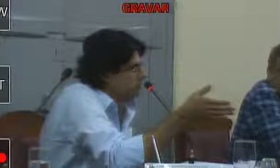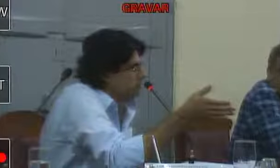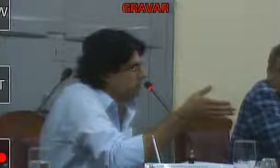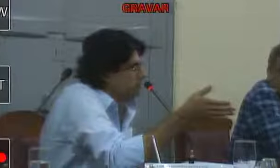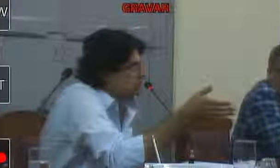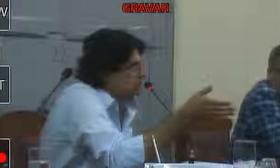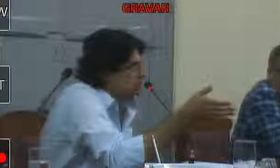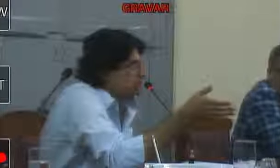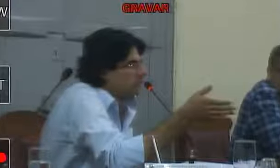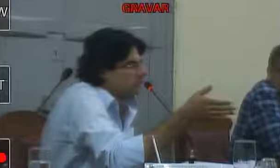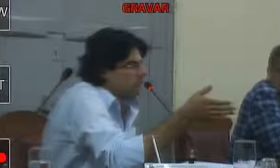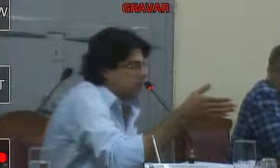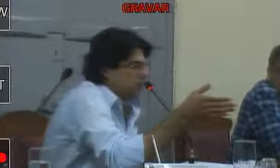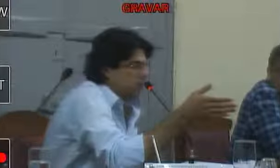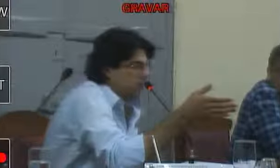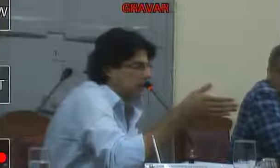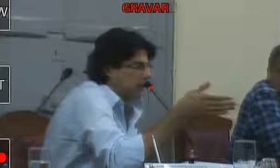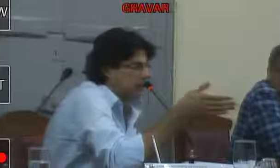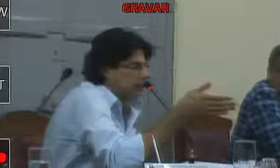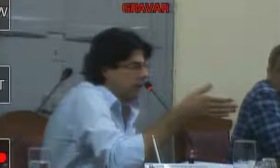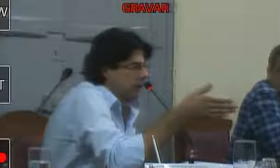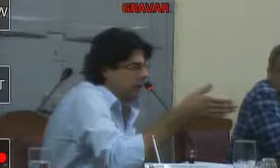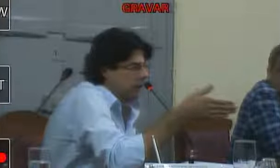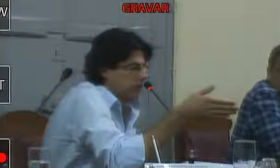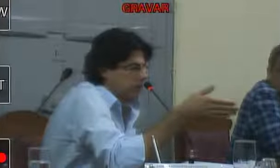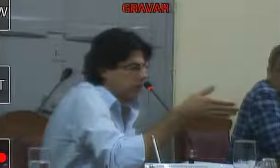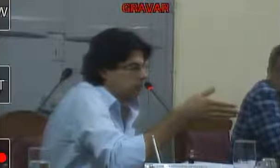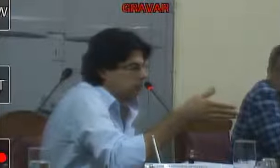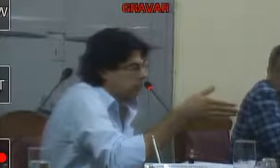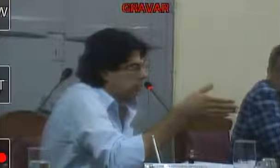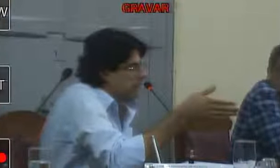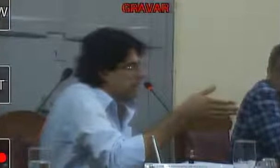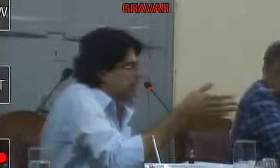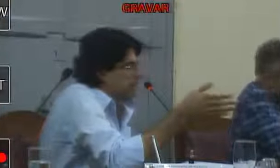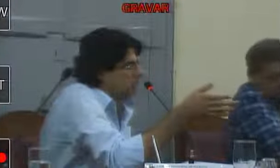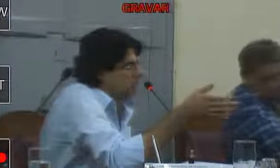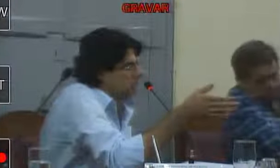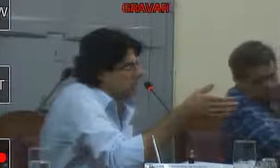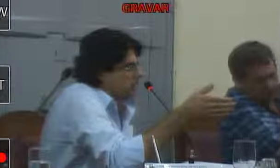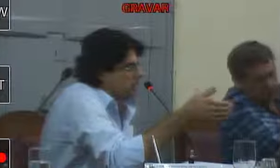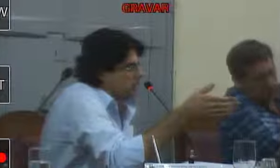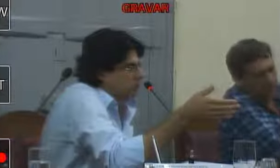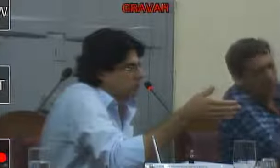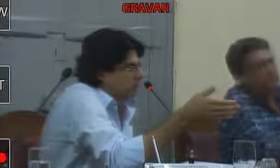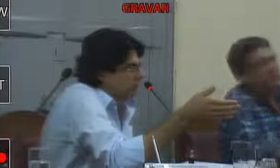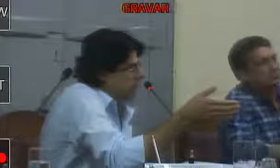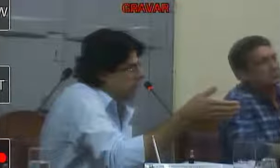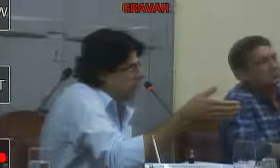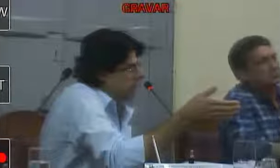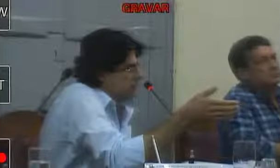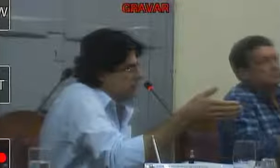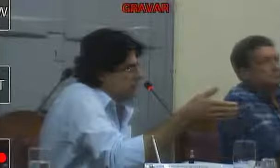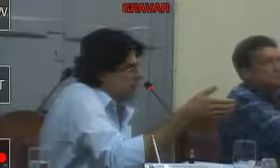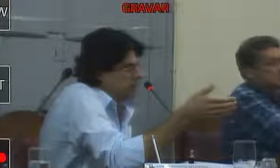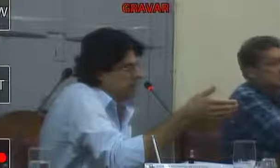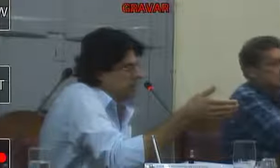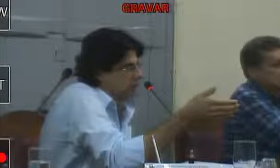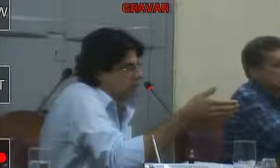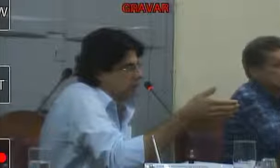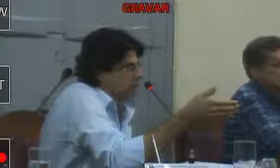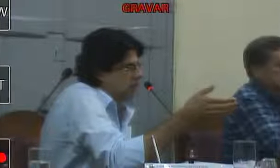distritos da nossa cidade. Porque, para mim, não é razoável, em outros lugares,